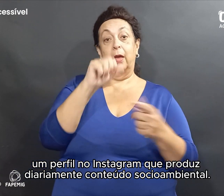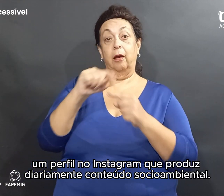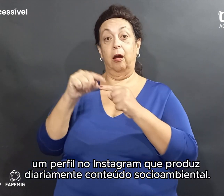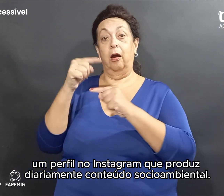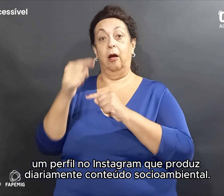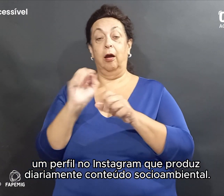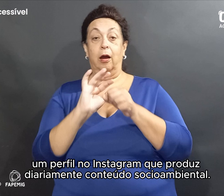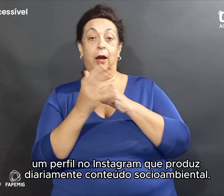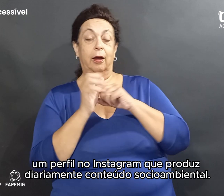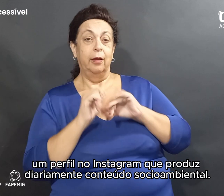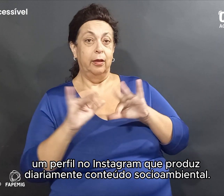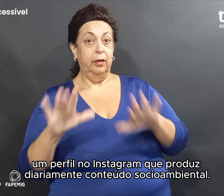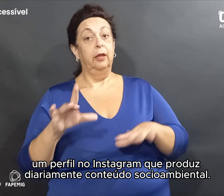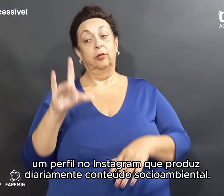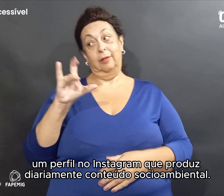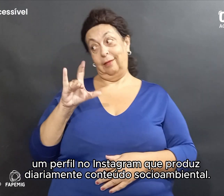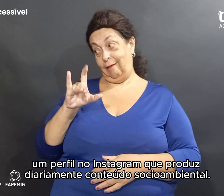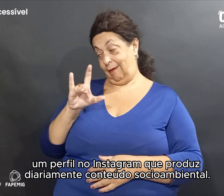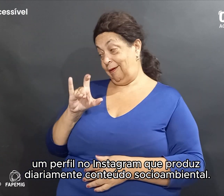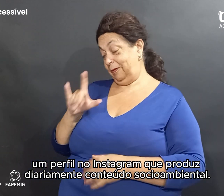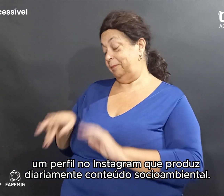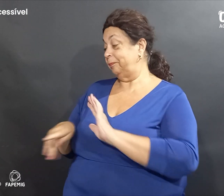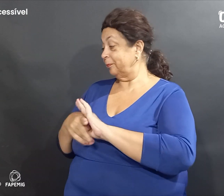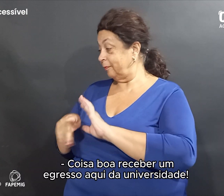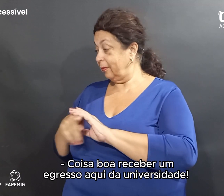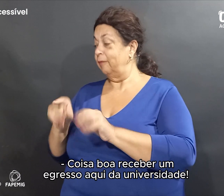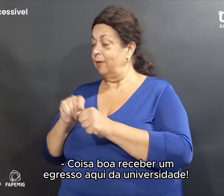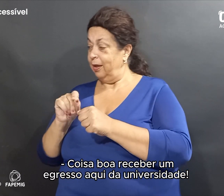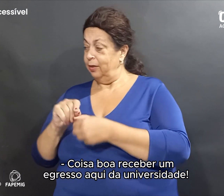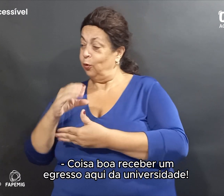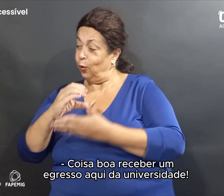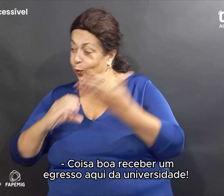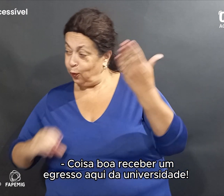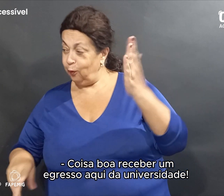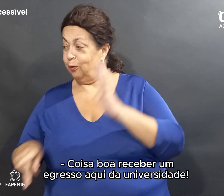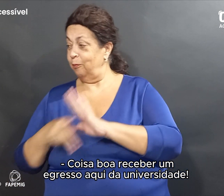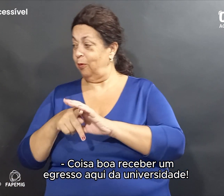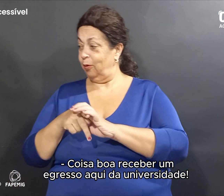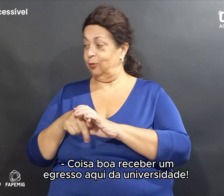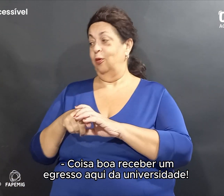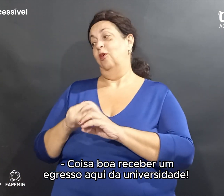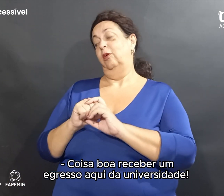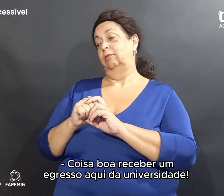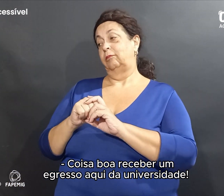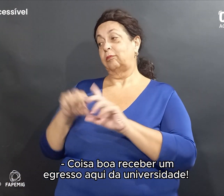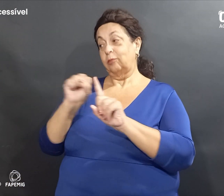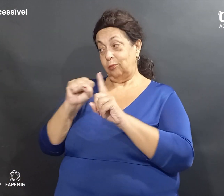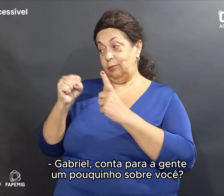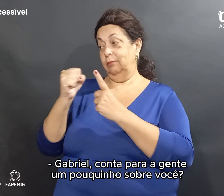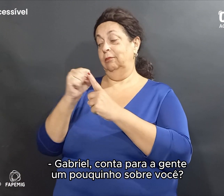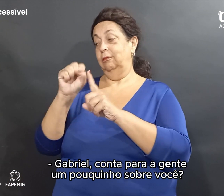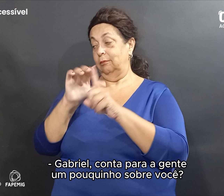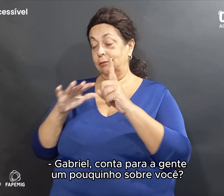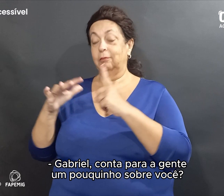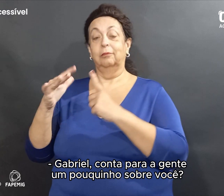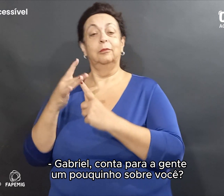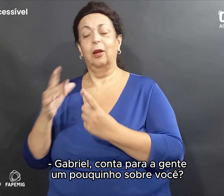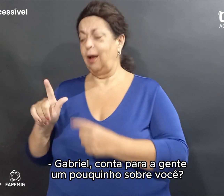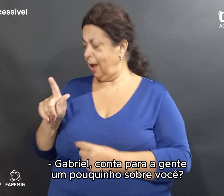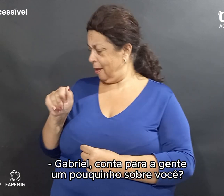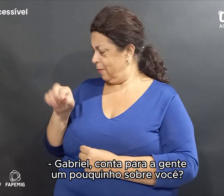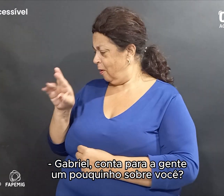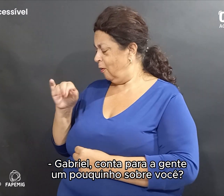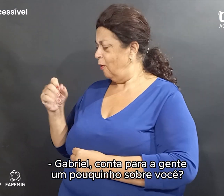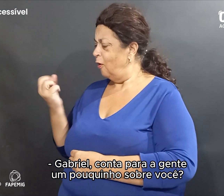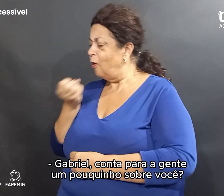perfil no Instagram que produz diariamente conteúdo socioambiental. Coisa boa receber um egresso aqui da universidade. Gabriel, conta pra gente